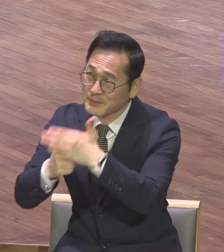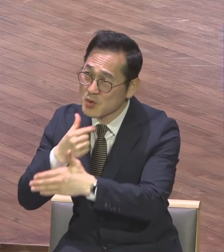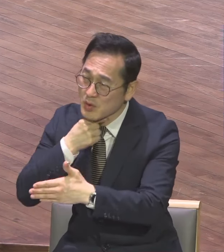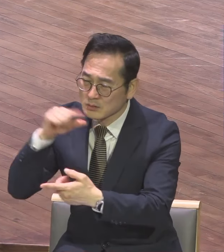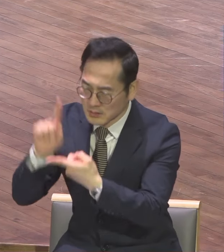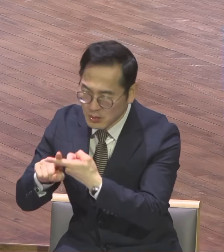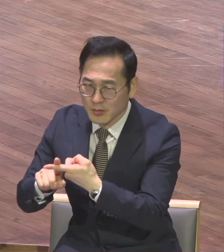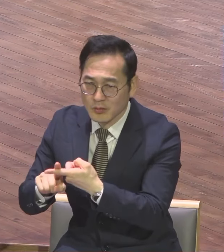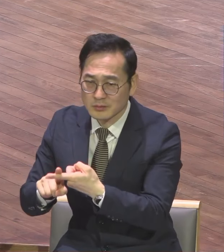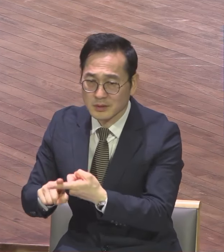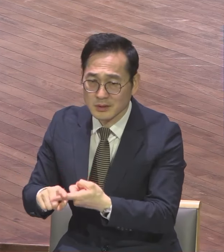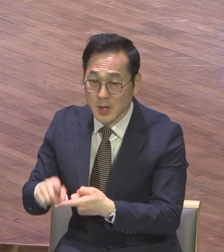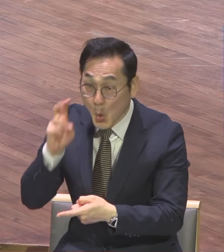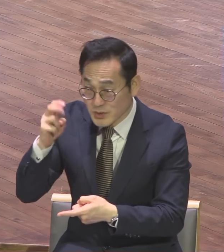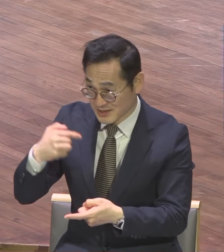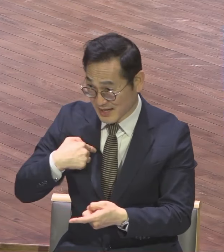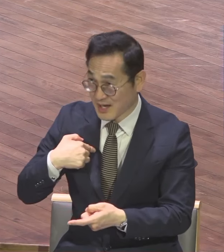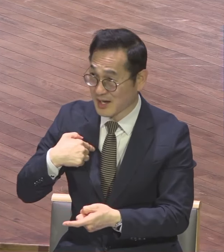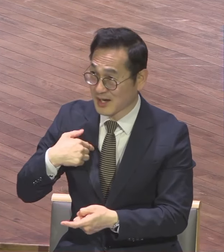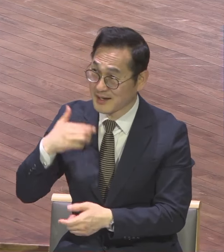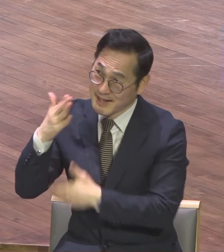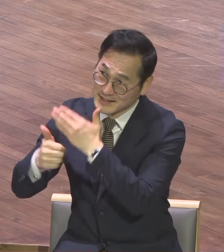그렇게 하지 않았을지라도